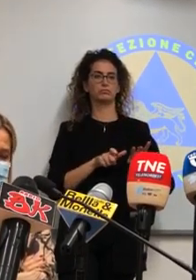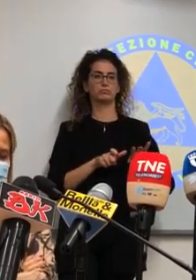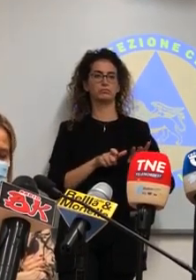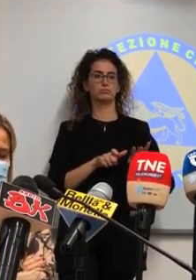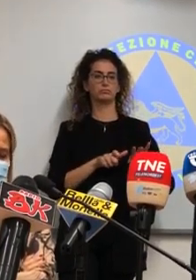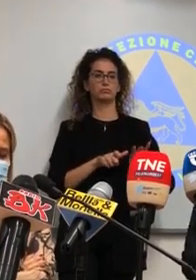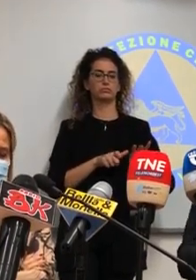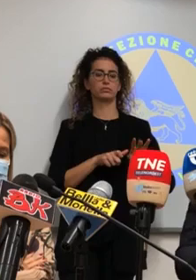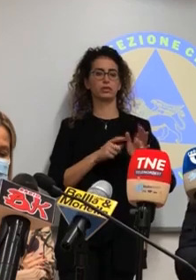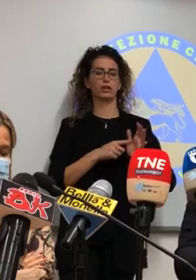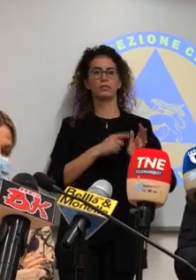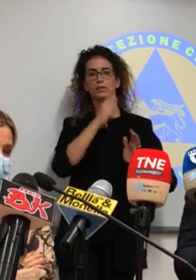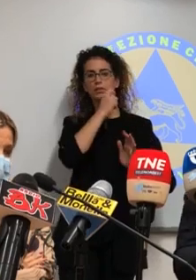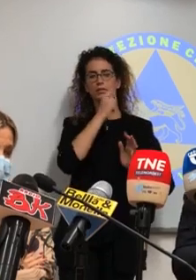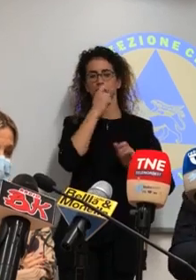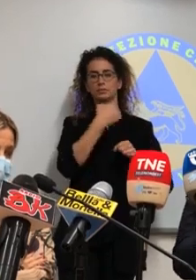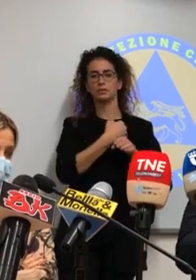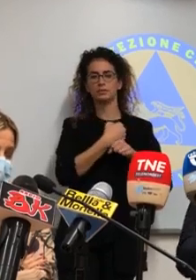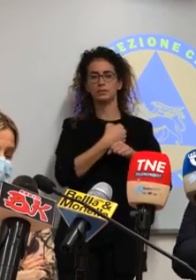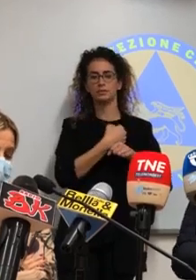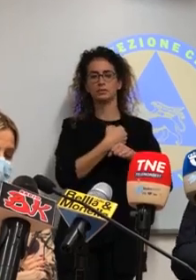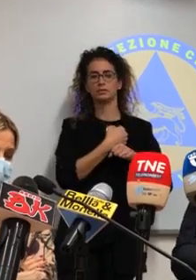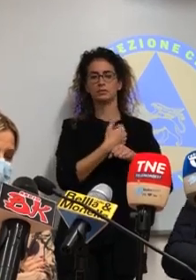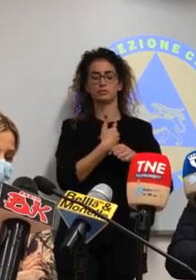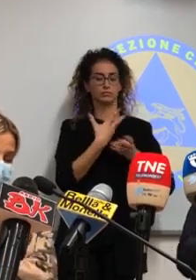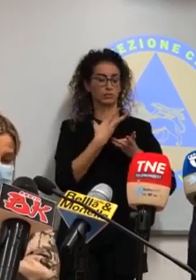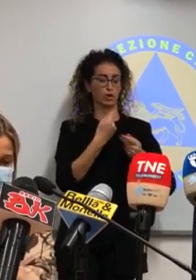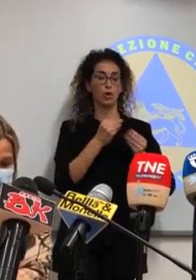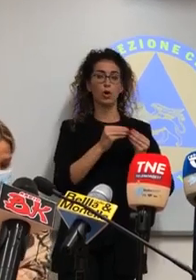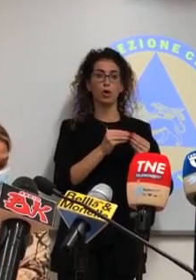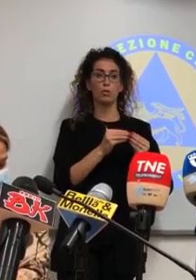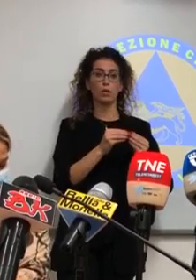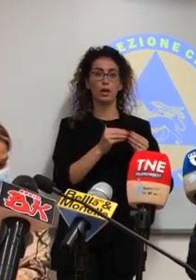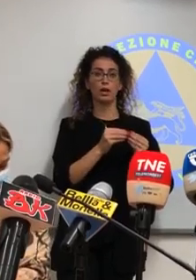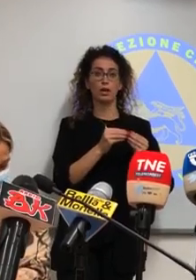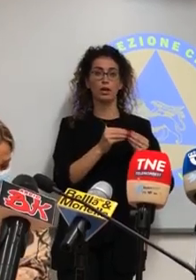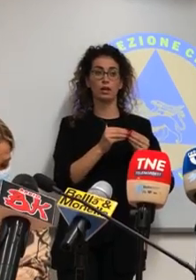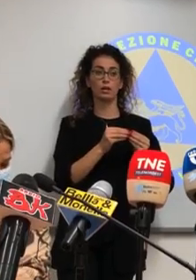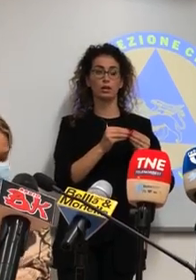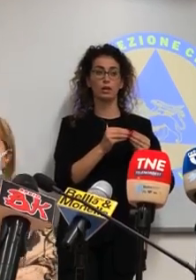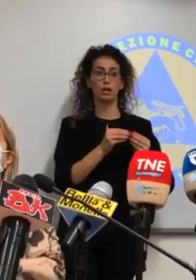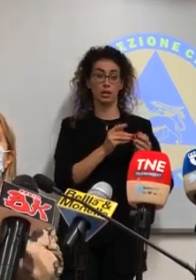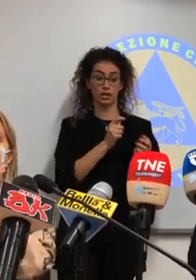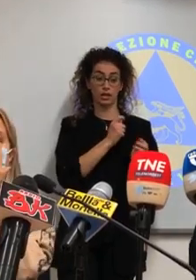l'obbligo del tampone per andare a lavorare, lo potremmo risolvere autorizzando